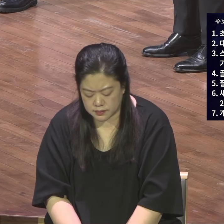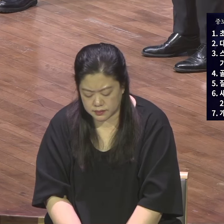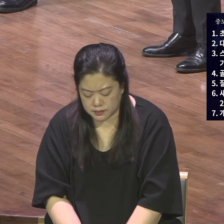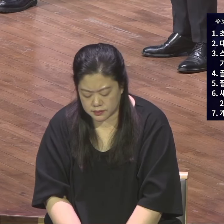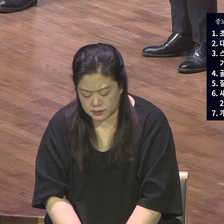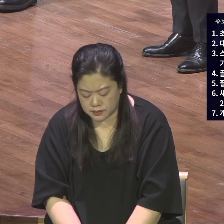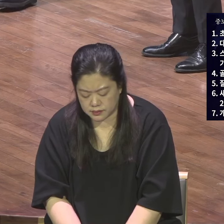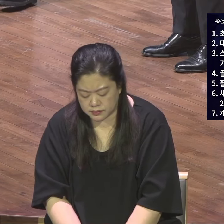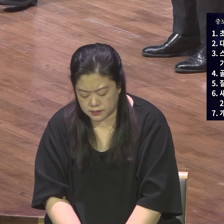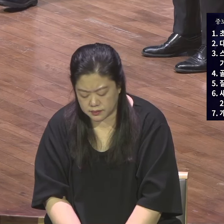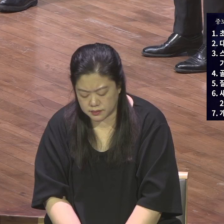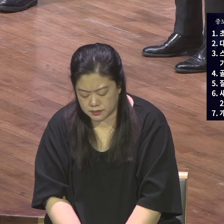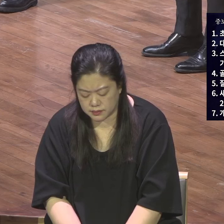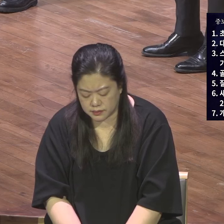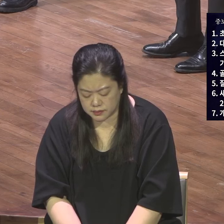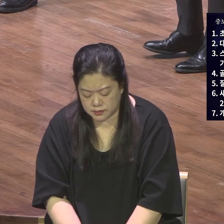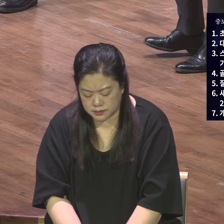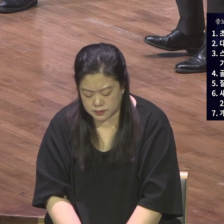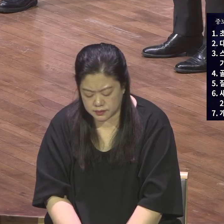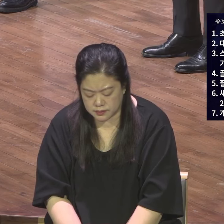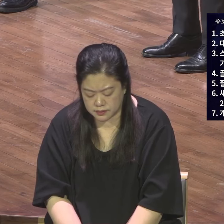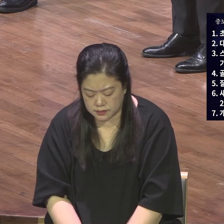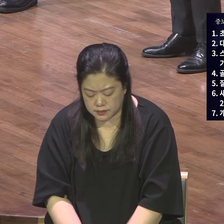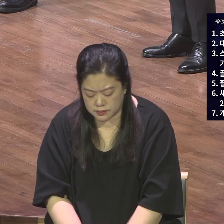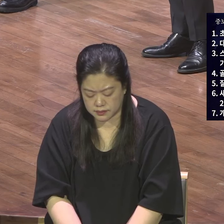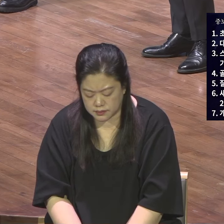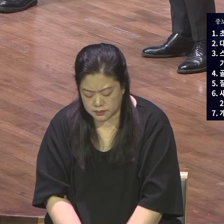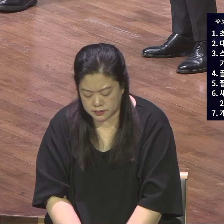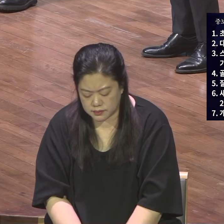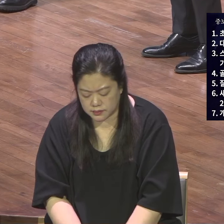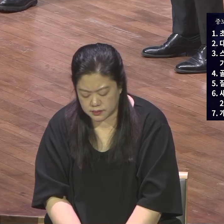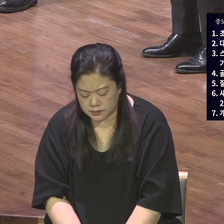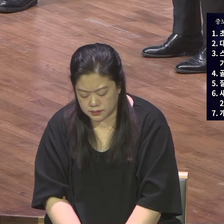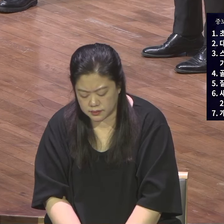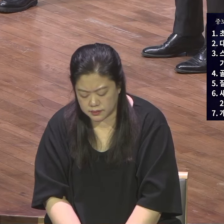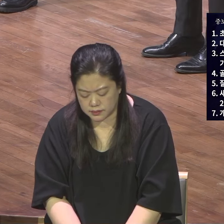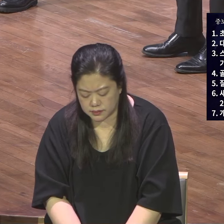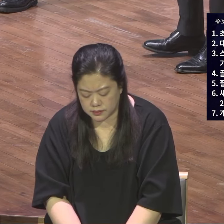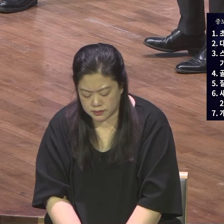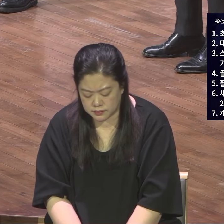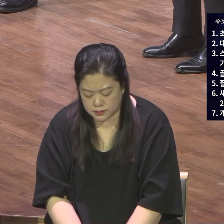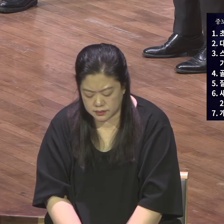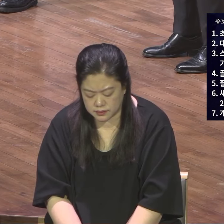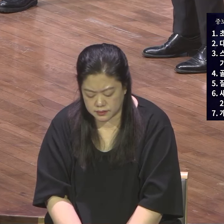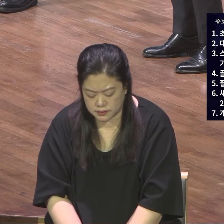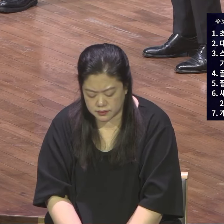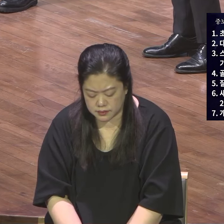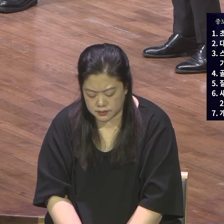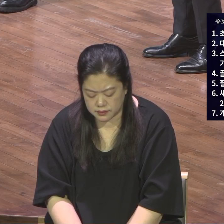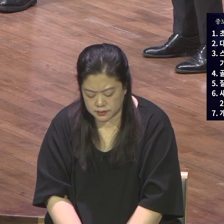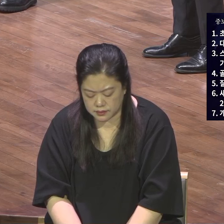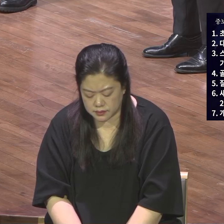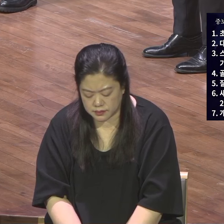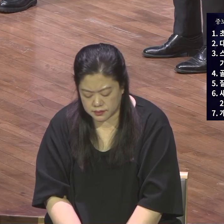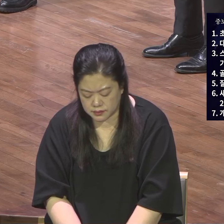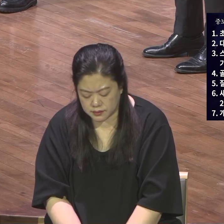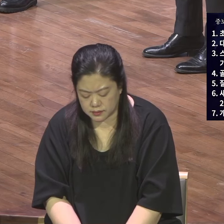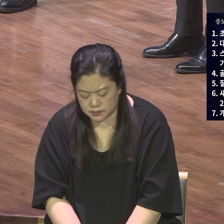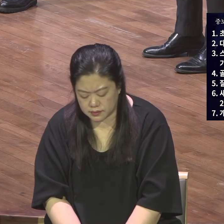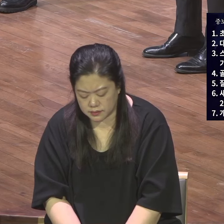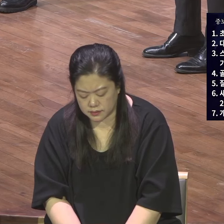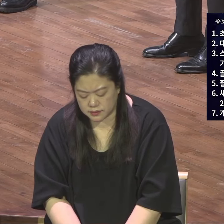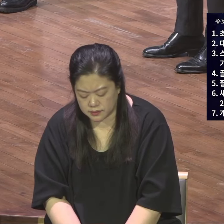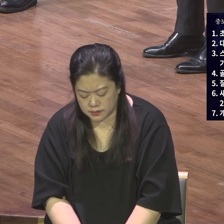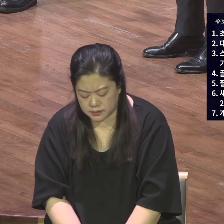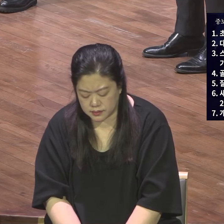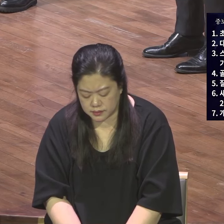주시옵소서. 우리 권력자들 통해서 가정과 가문의 장막들과 넓혀지게 하여 주시옵시며 하나님 우리 귀한